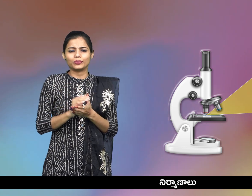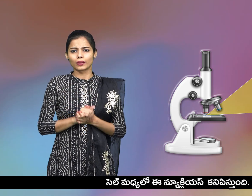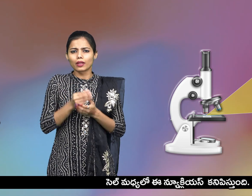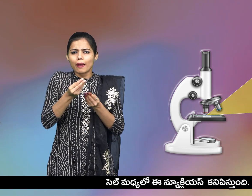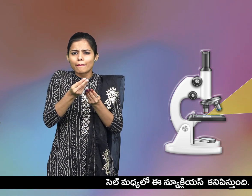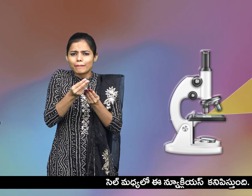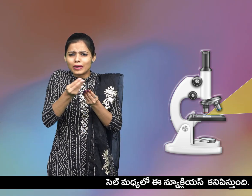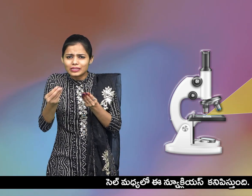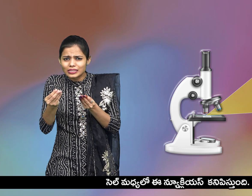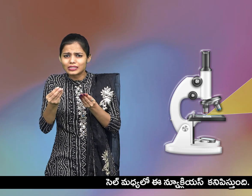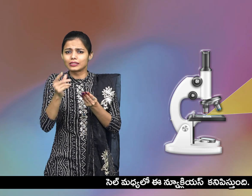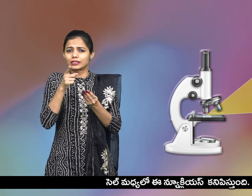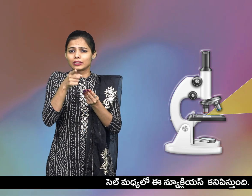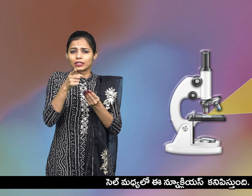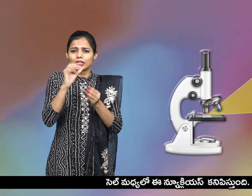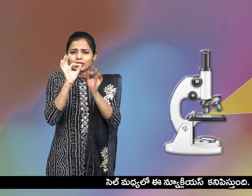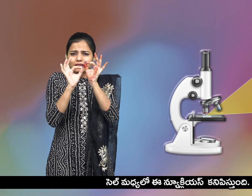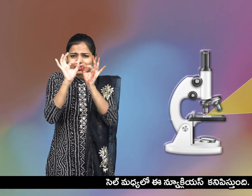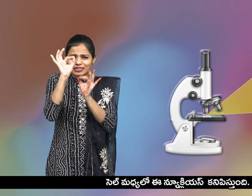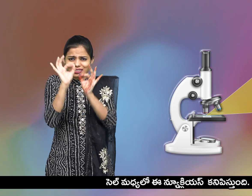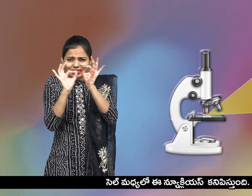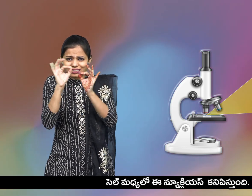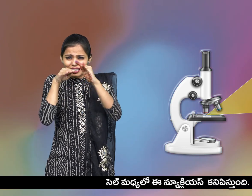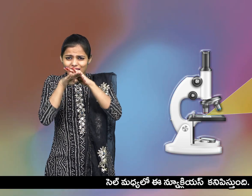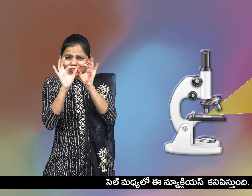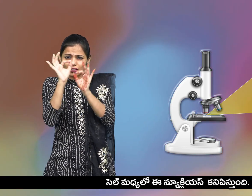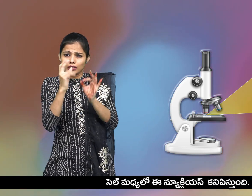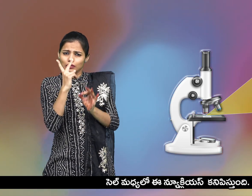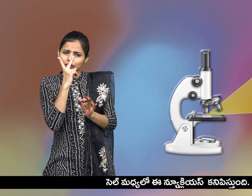సెల్ మధ్యలో ఈ న్యూక్లియస్ కనిపిస్తుంది.